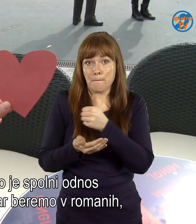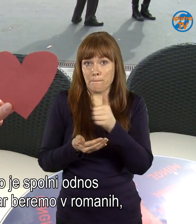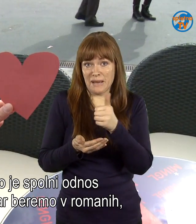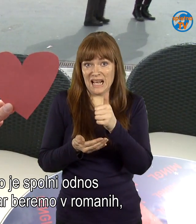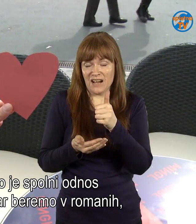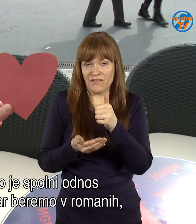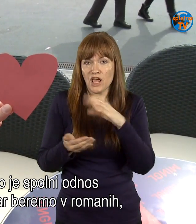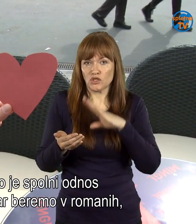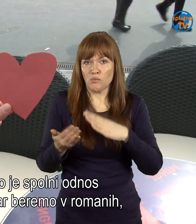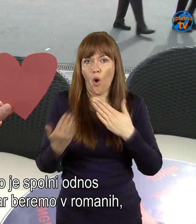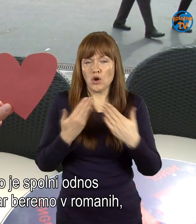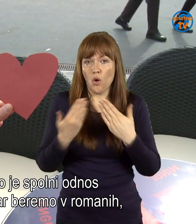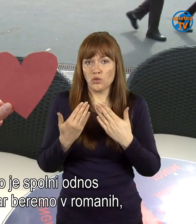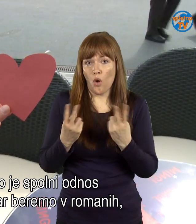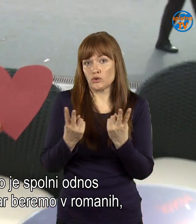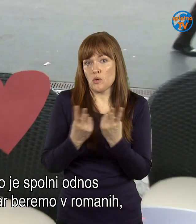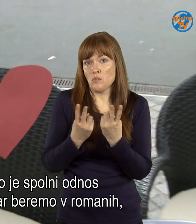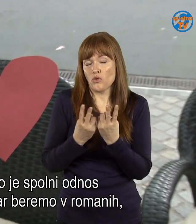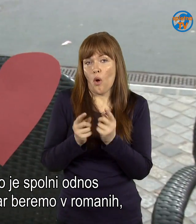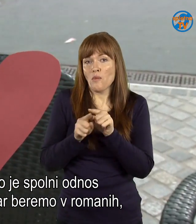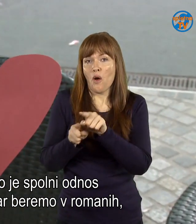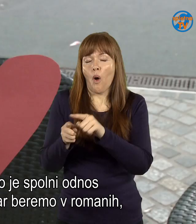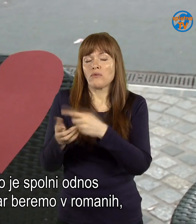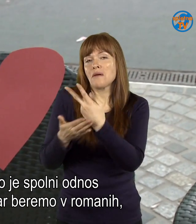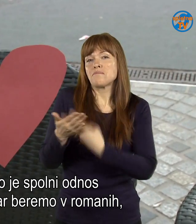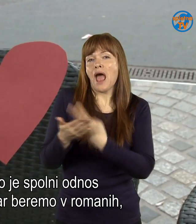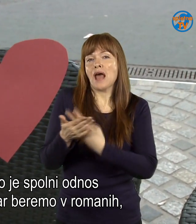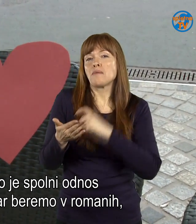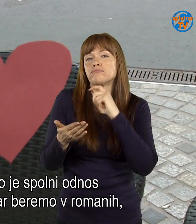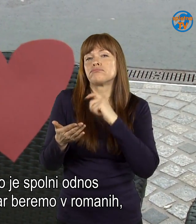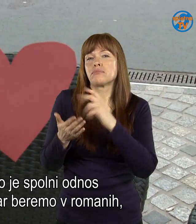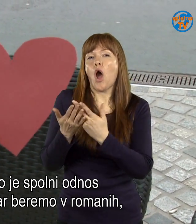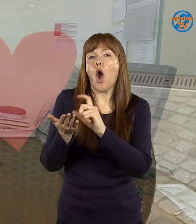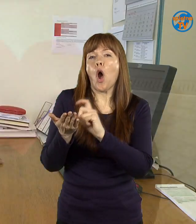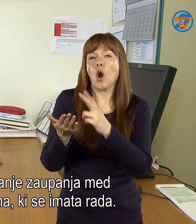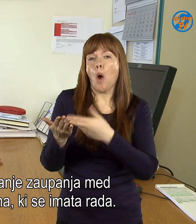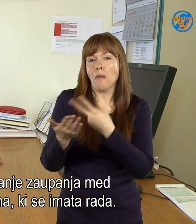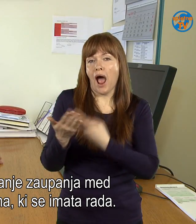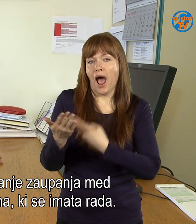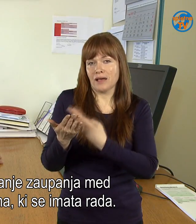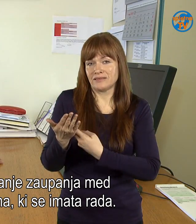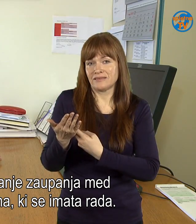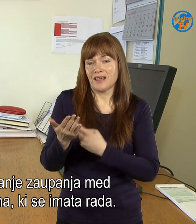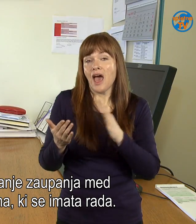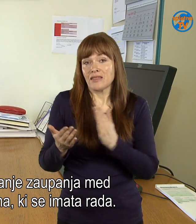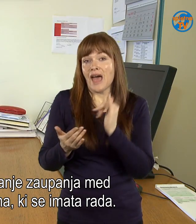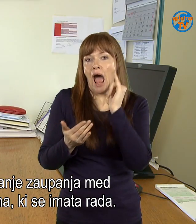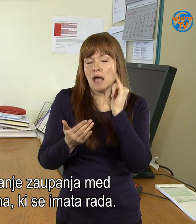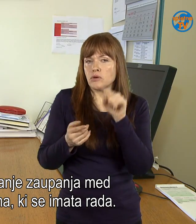je prvi spolni odnos podoben temu, kar beremo v romanih, naj bi pa bil